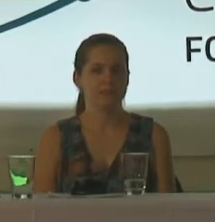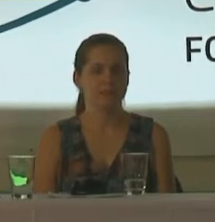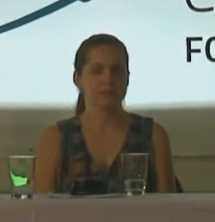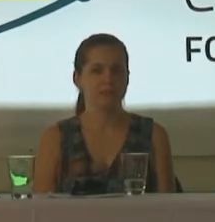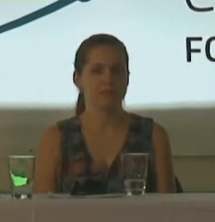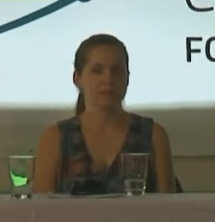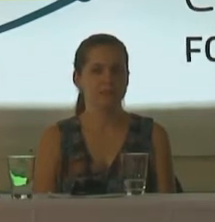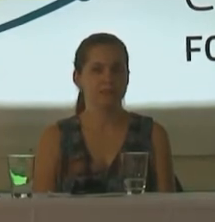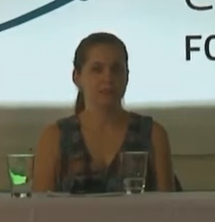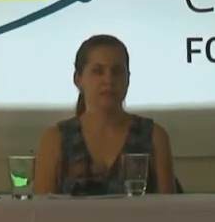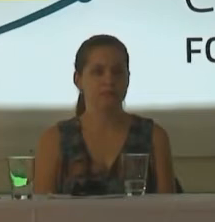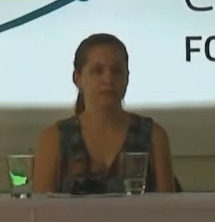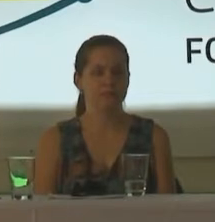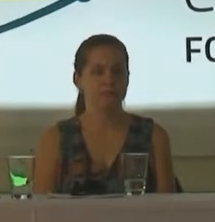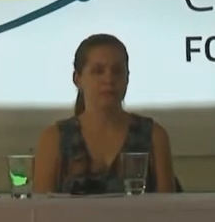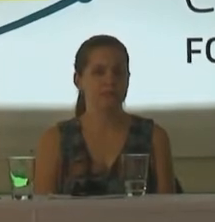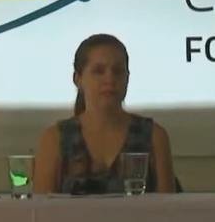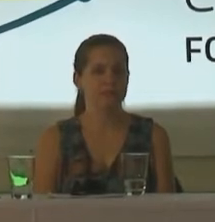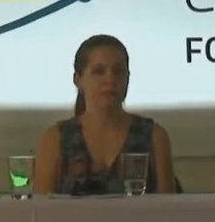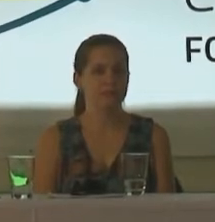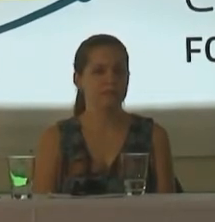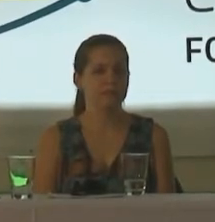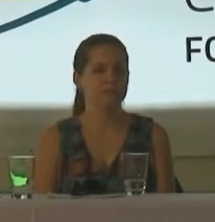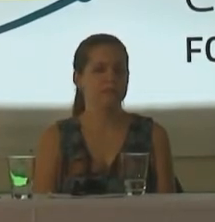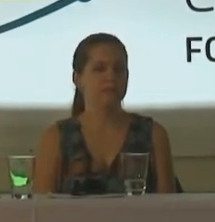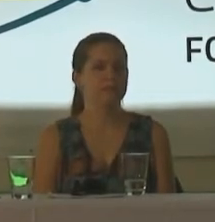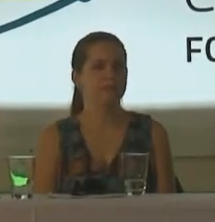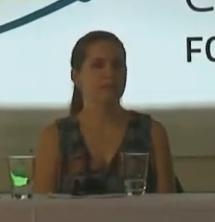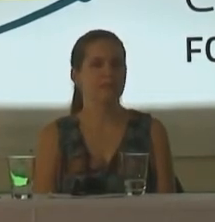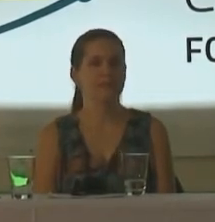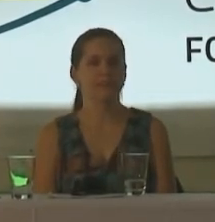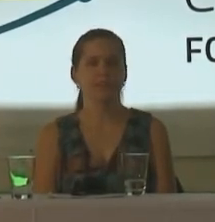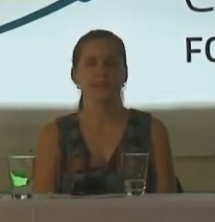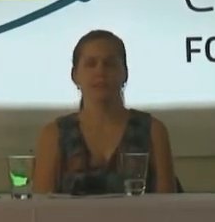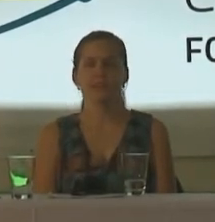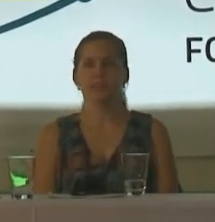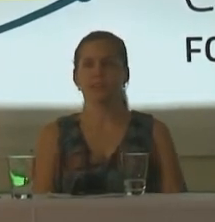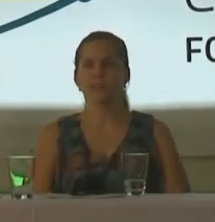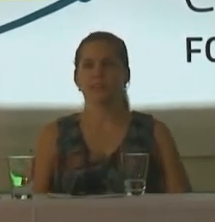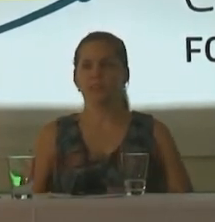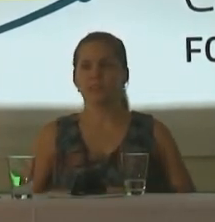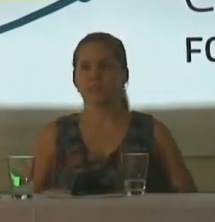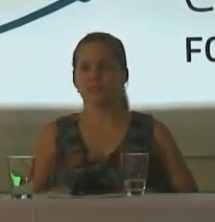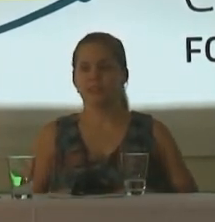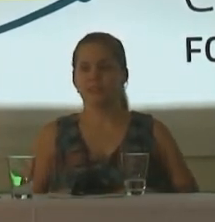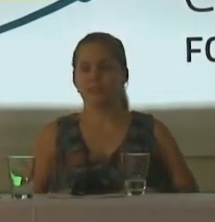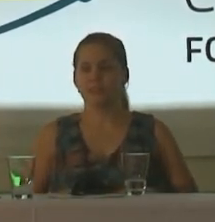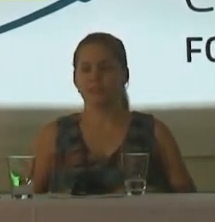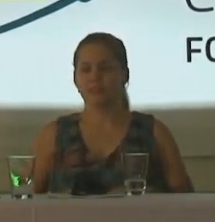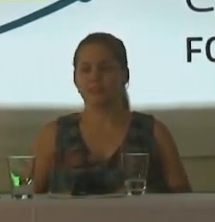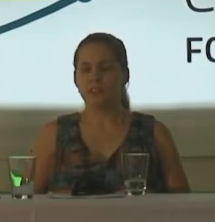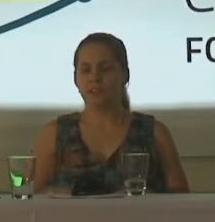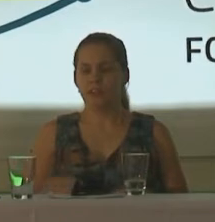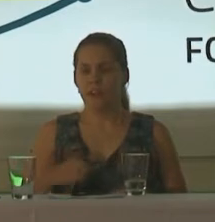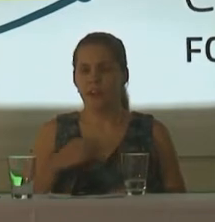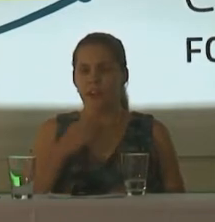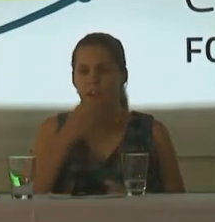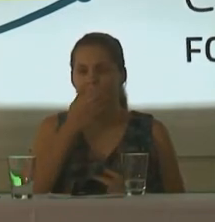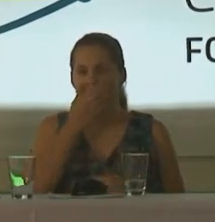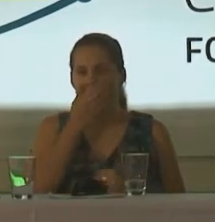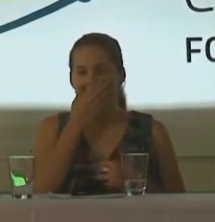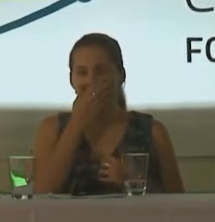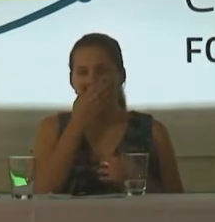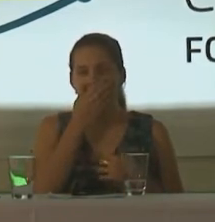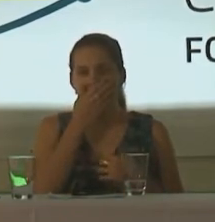grande, é a grande fragilidade, né, de, na área da educação especial, a reunião de conhecimentos que possam